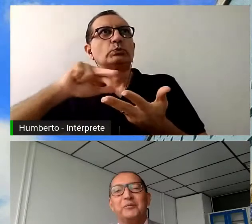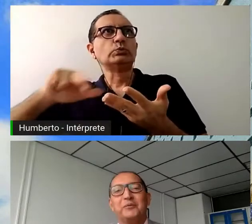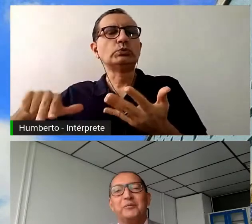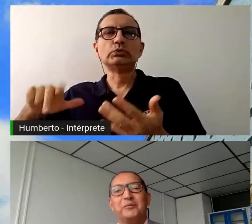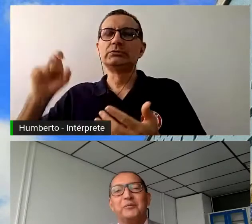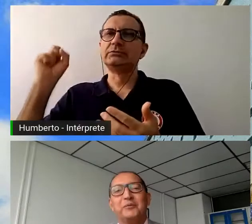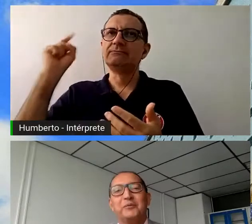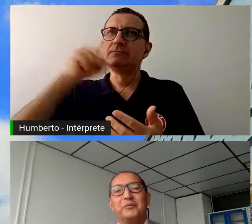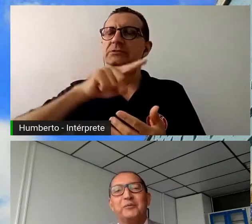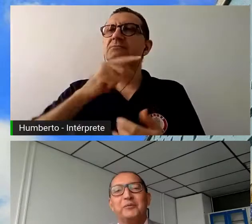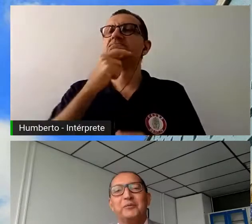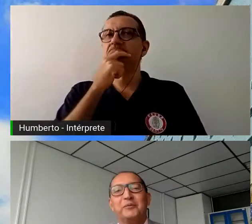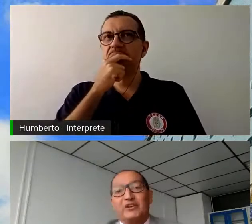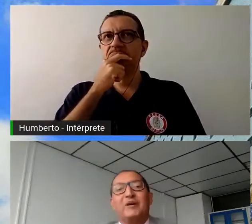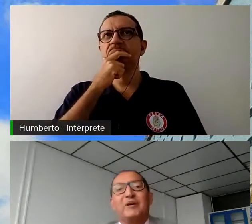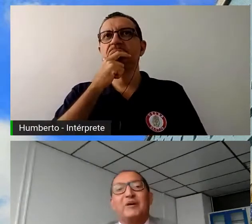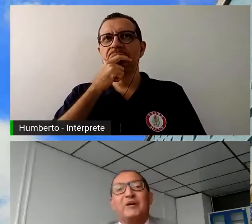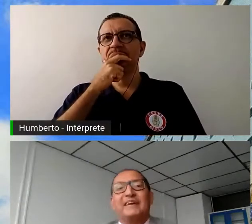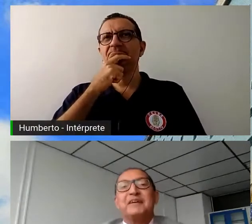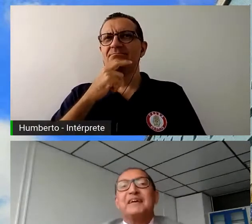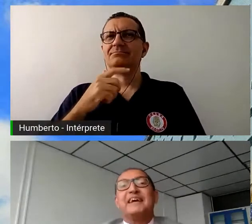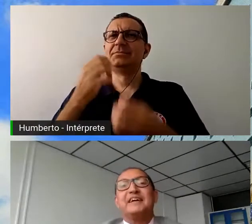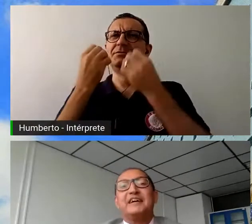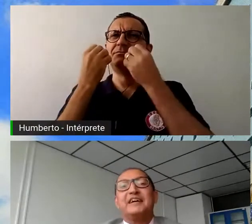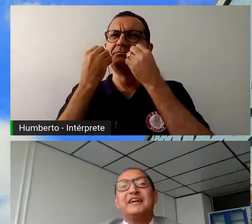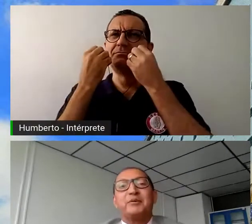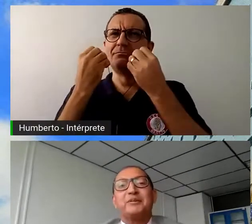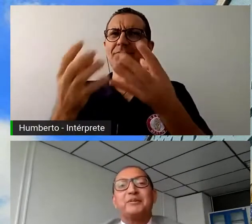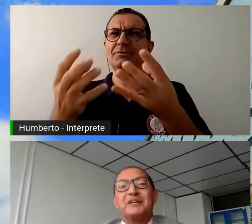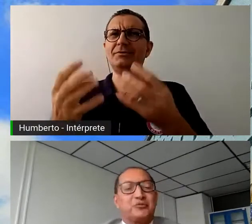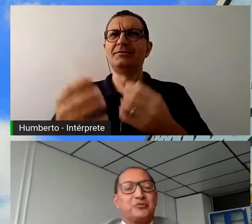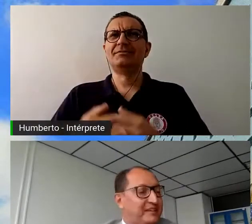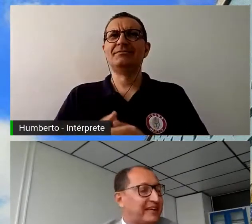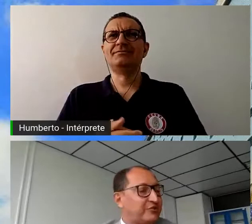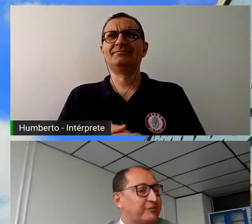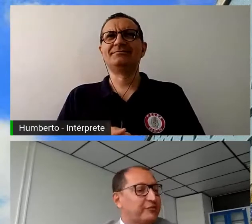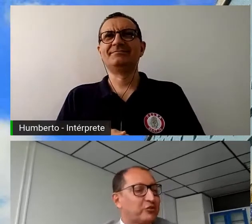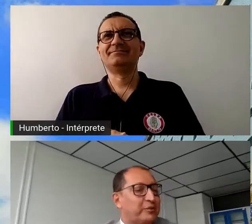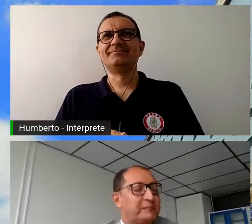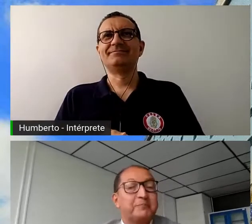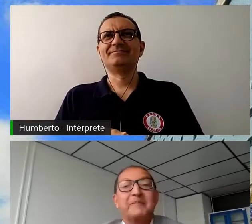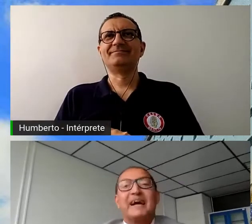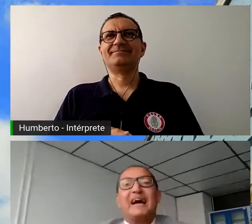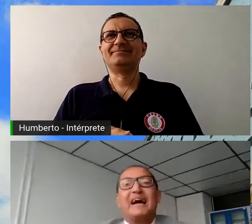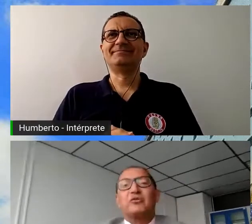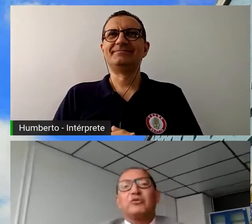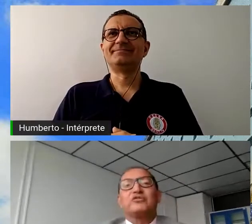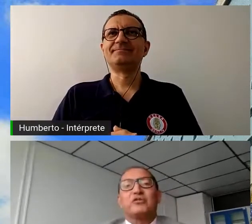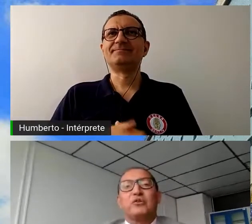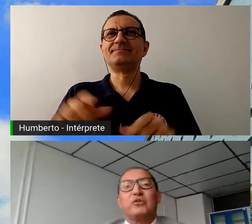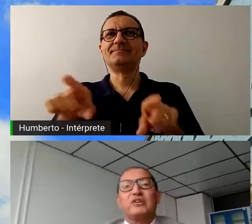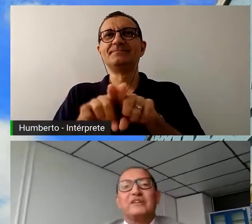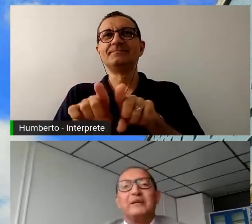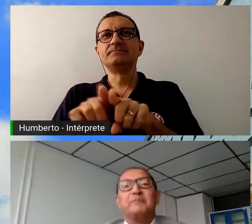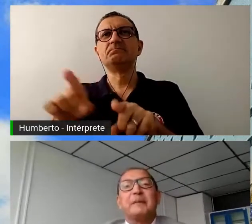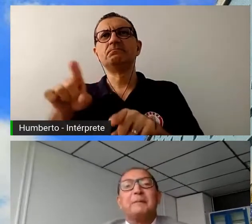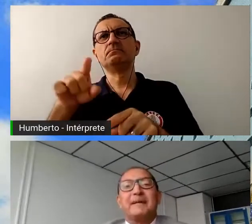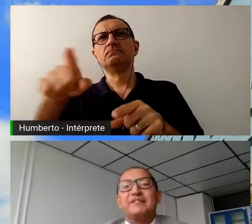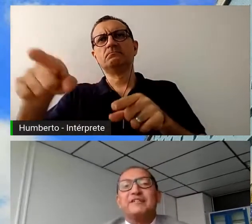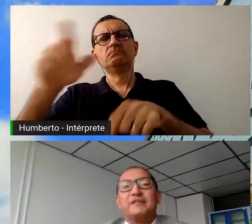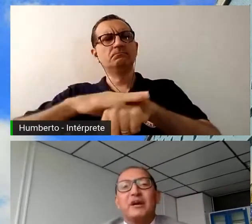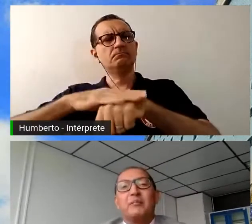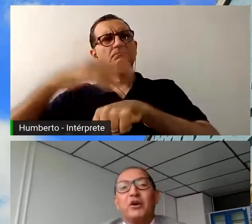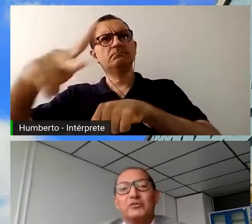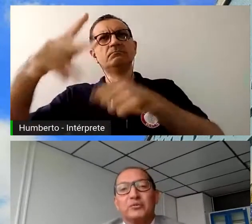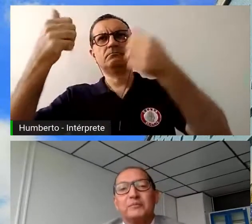nos deixou aqui, né? E aí, respondendo a uma das suas indagações, que foi sobre as condições, né, para